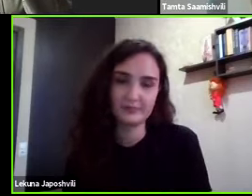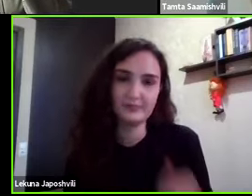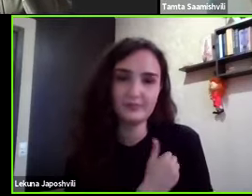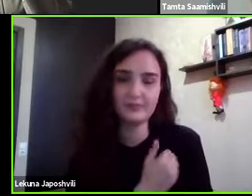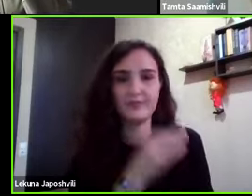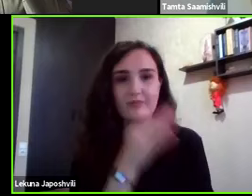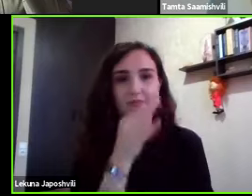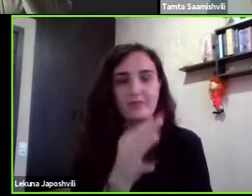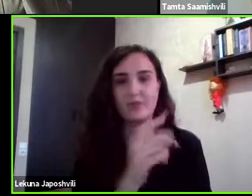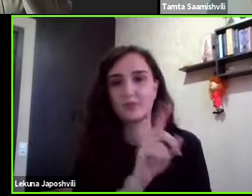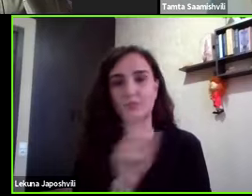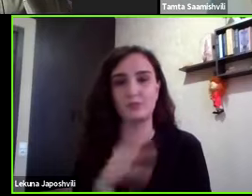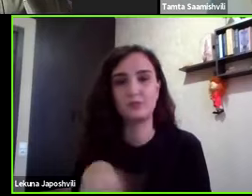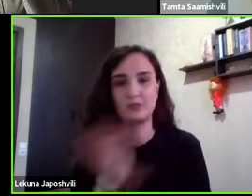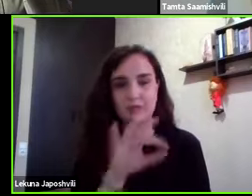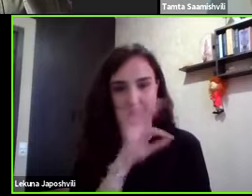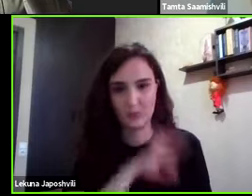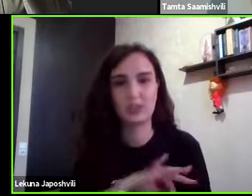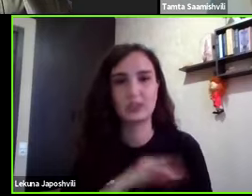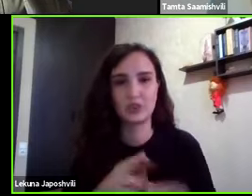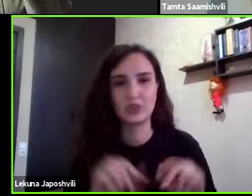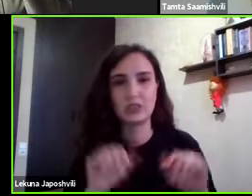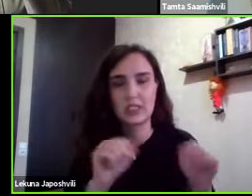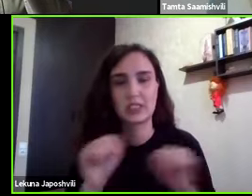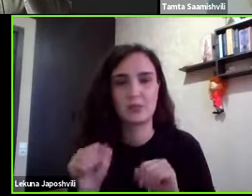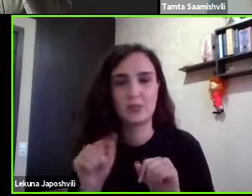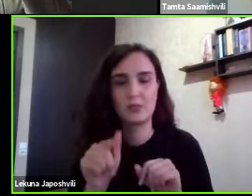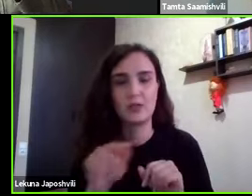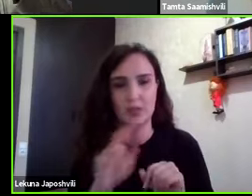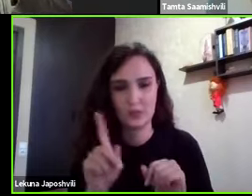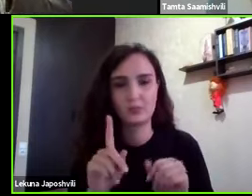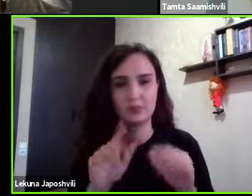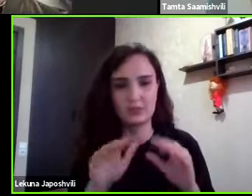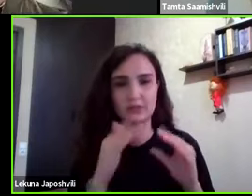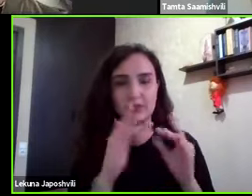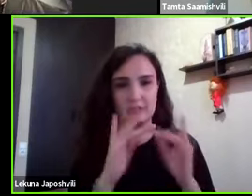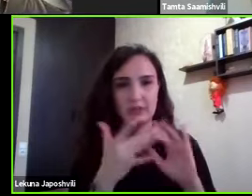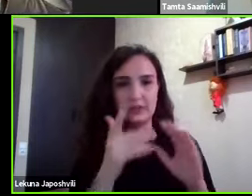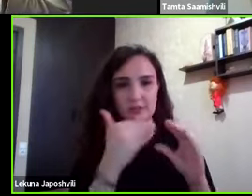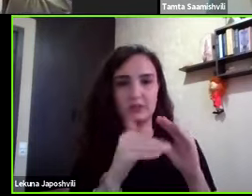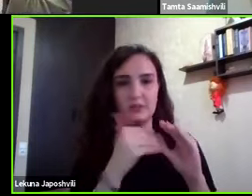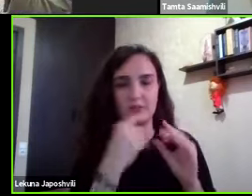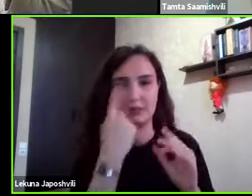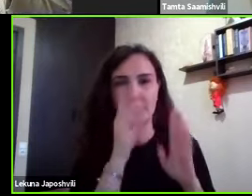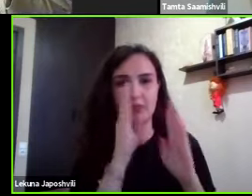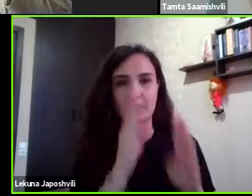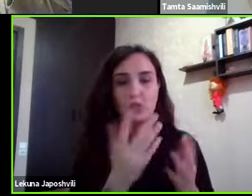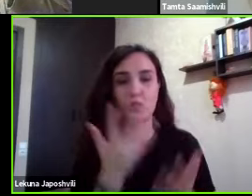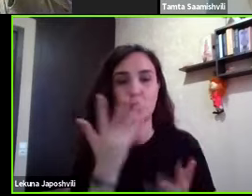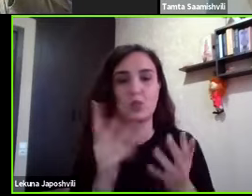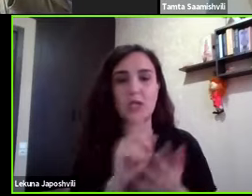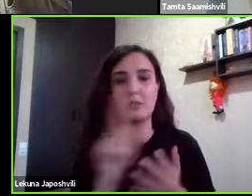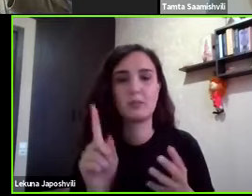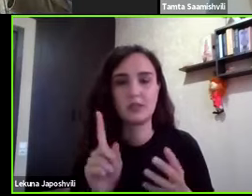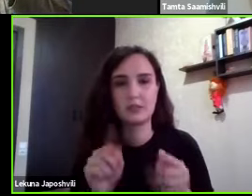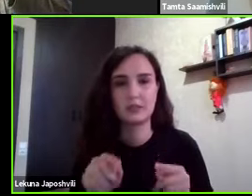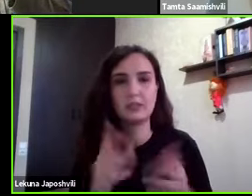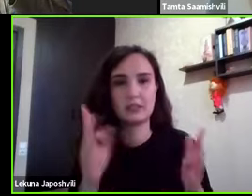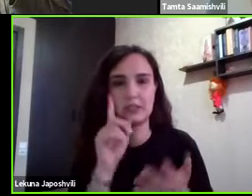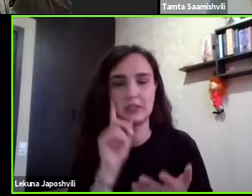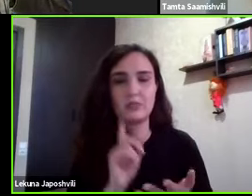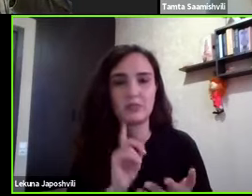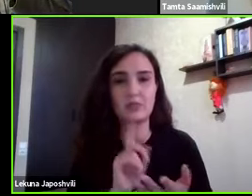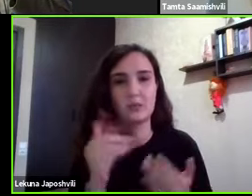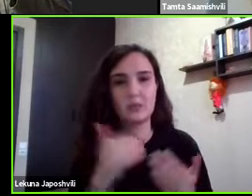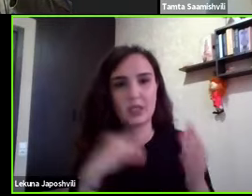შევახსენოთ რომ გამოიყენონ ეს შესაძლებლობა რომ დაგეკონტაქტონ თქვენ პირადად ან თუ კი რაიმე სპეციფიკური